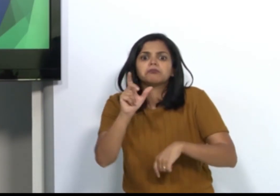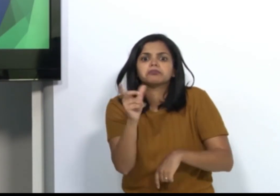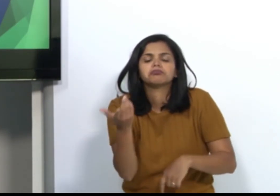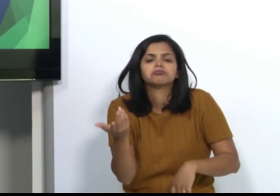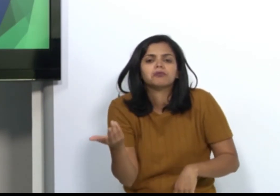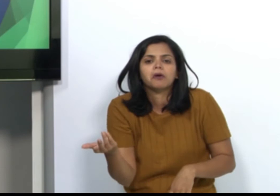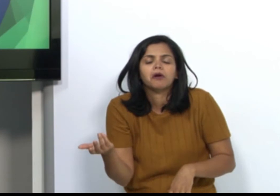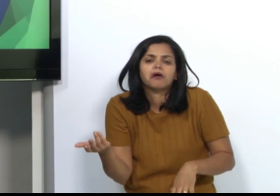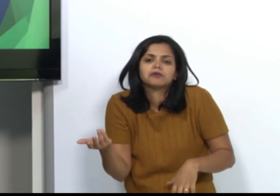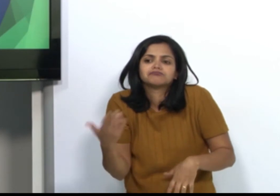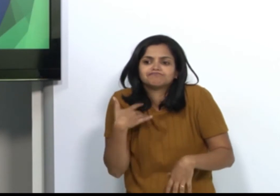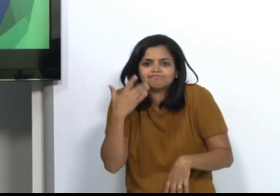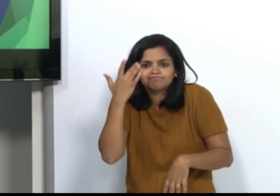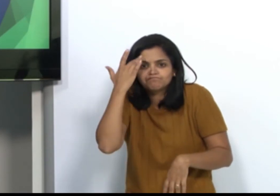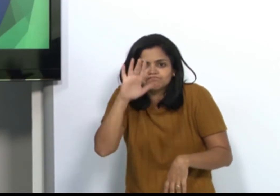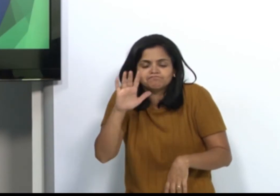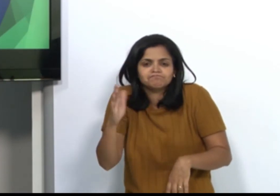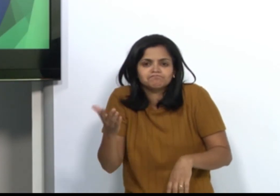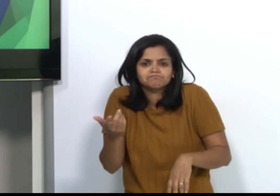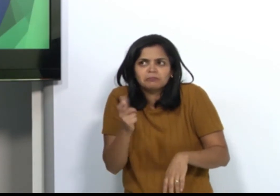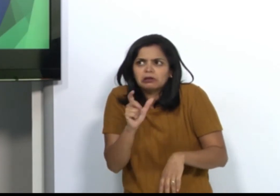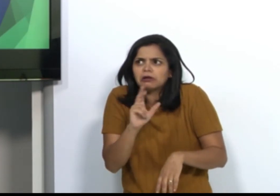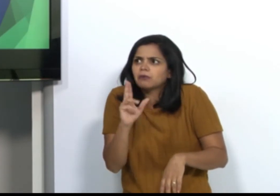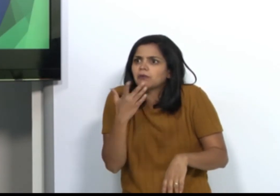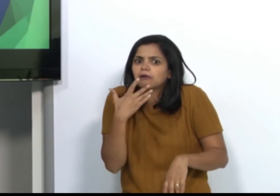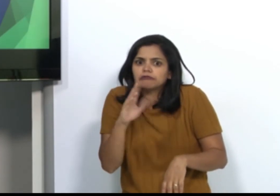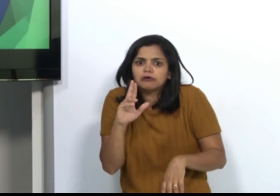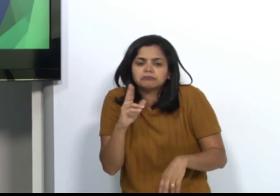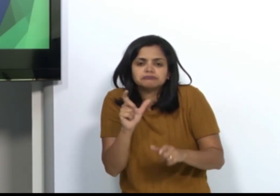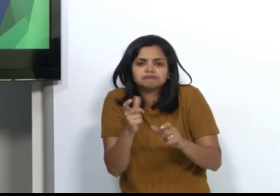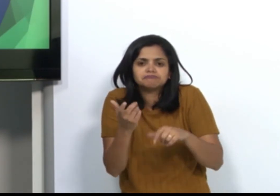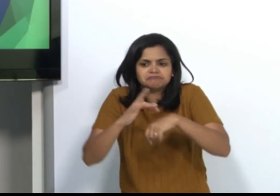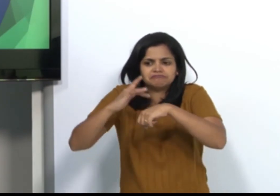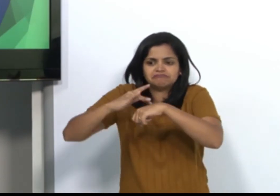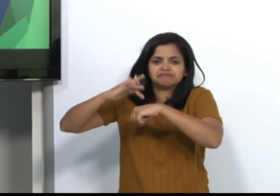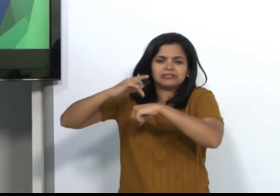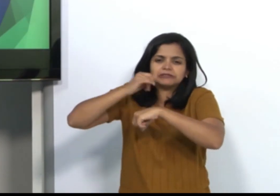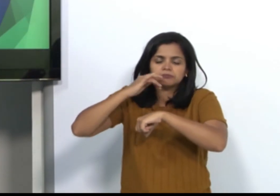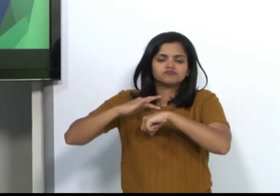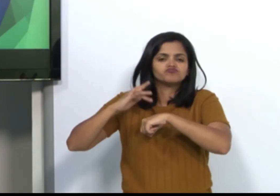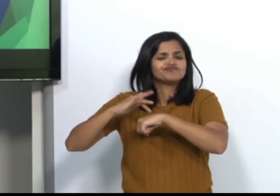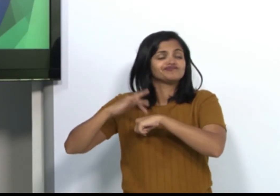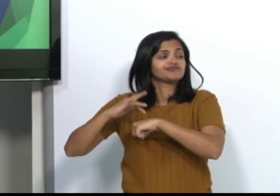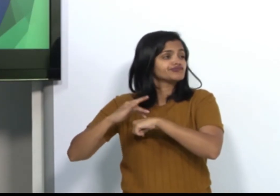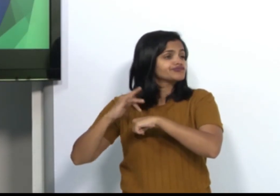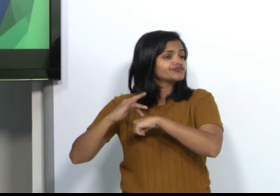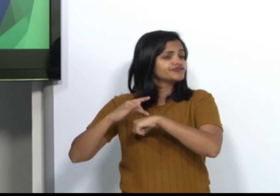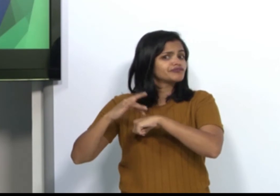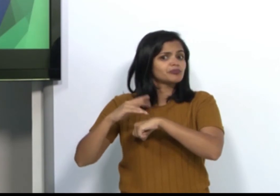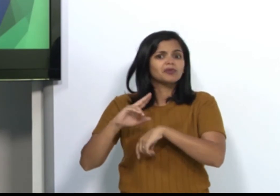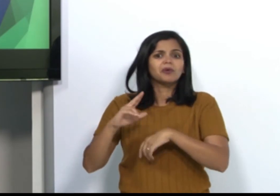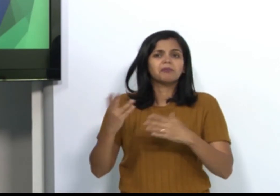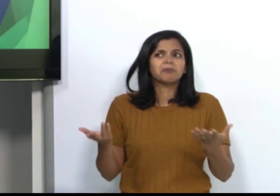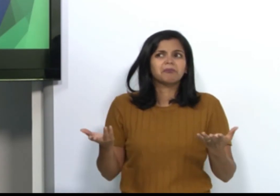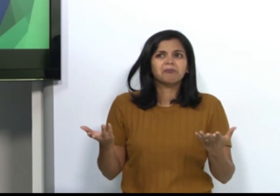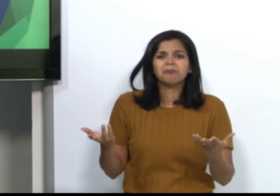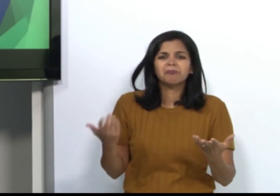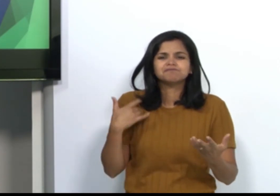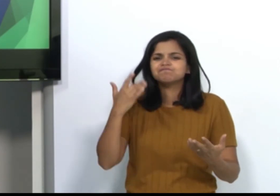significa. Então, eu conheço o sinal em língua de sinais, a palavra